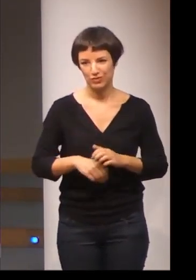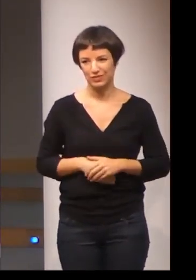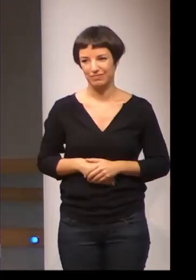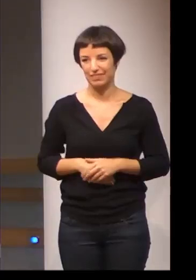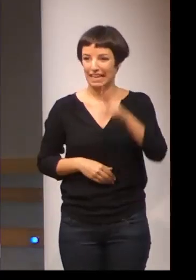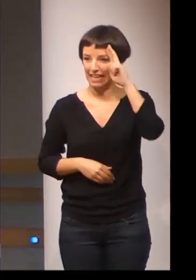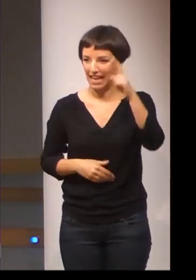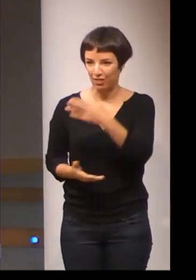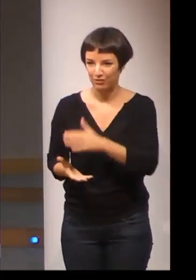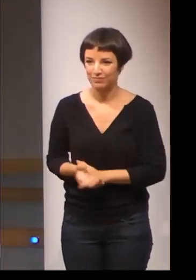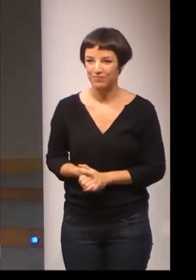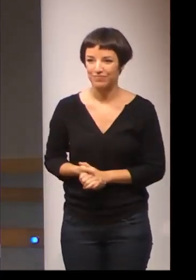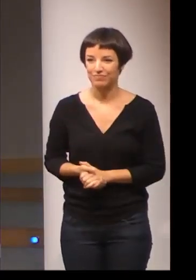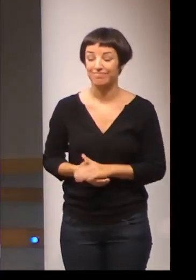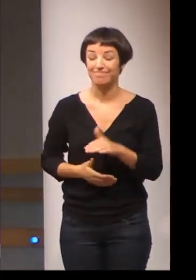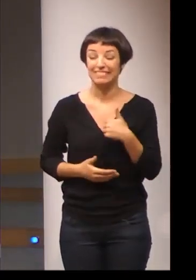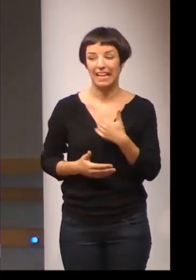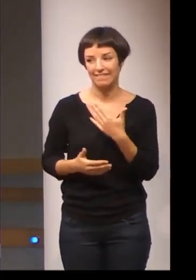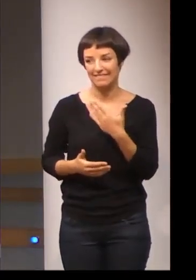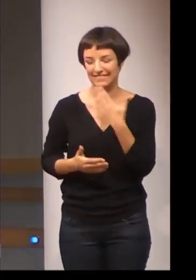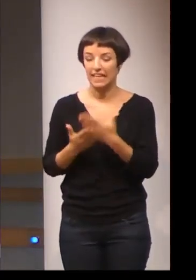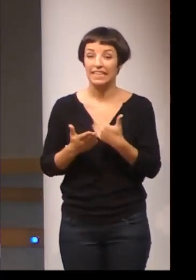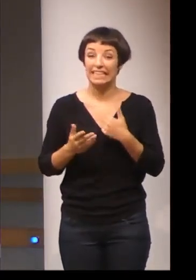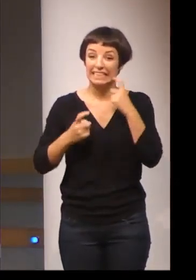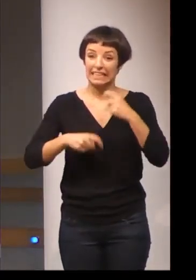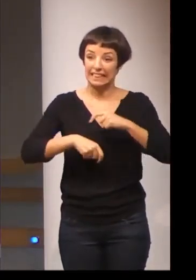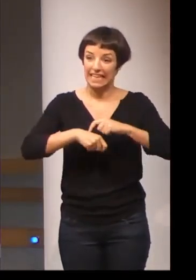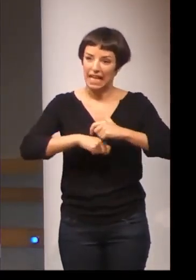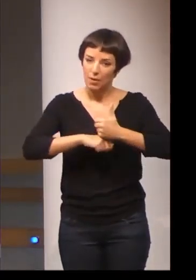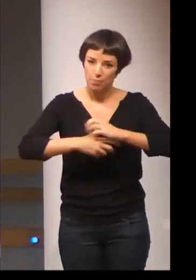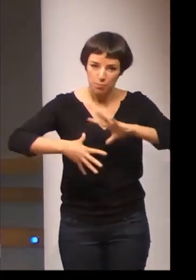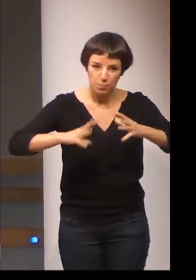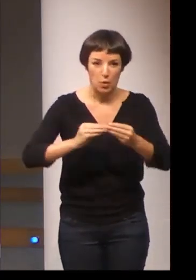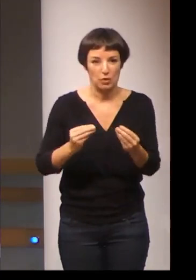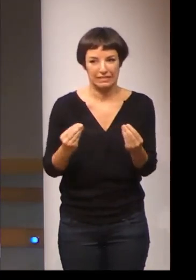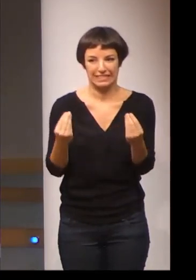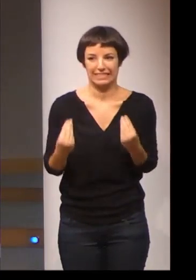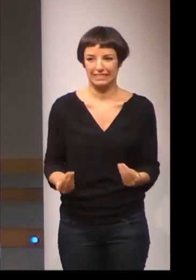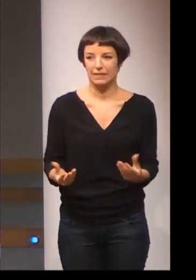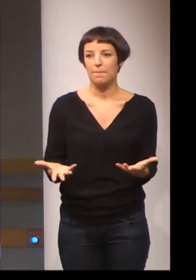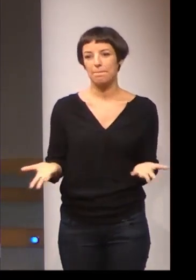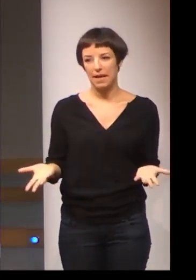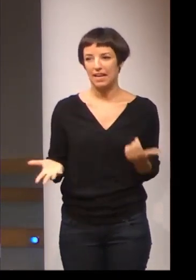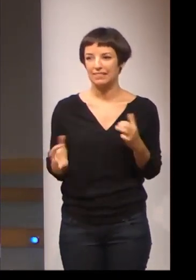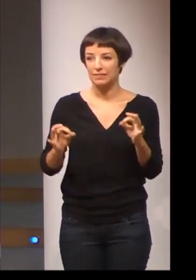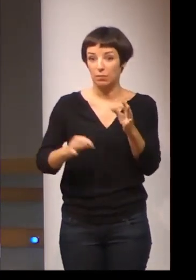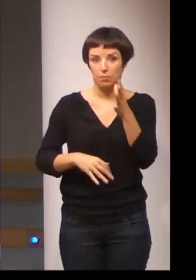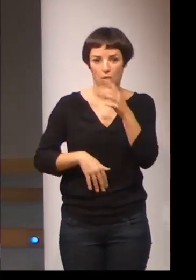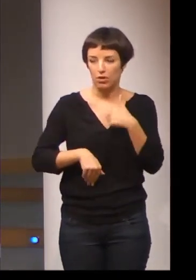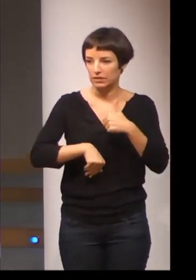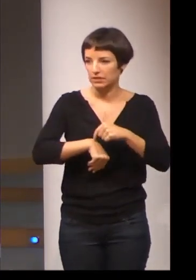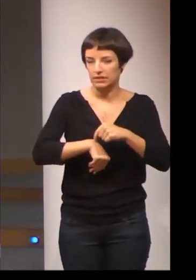Ricardo, que intentéis ajustaros al tiempo en la medida de lo posible para que, sobre todo porque vamos,